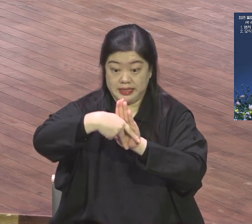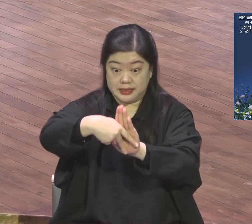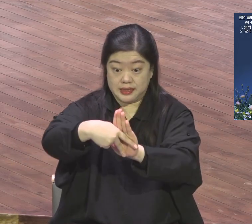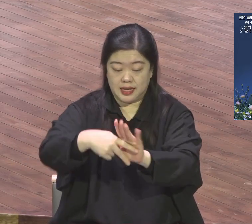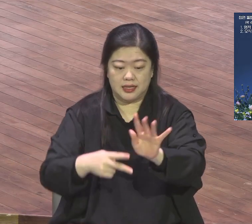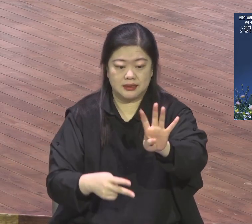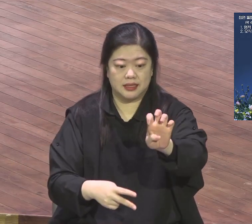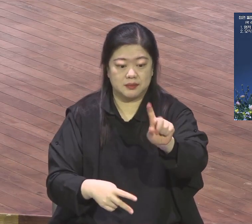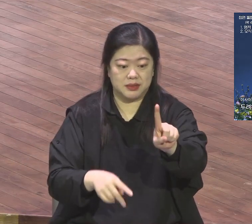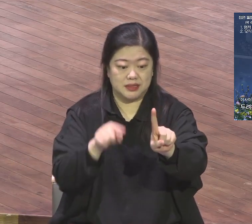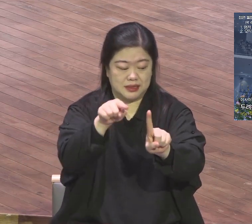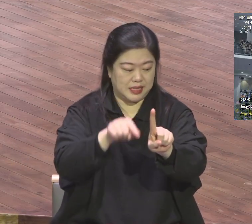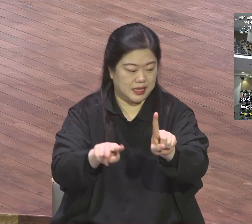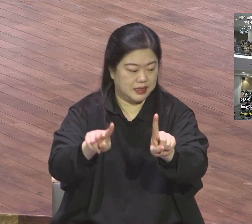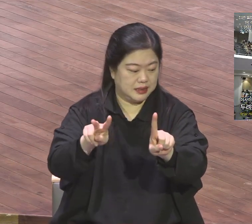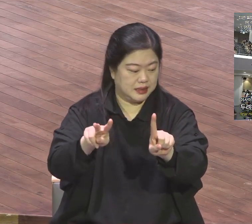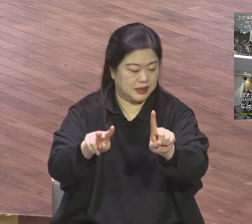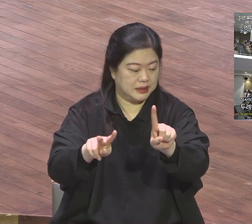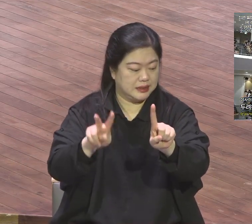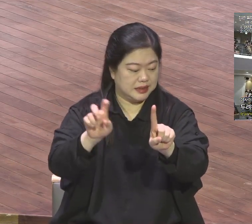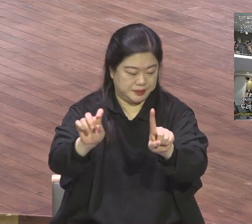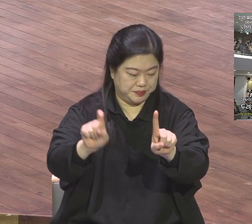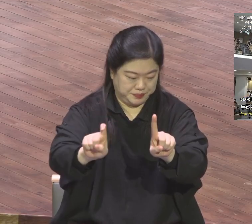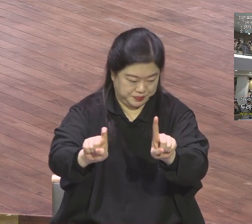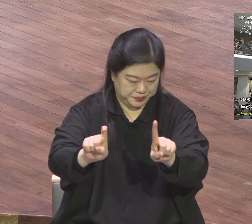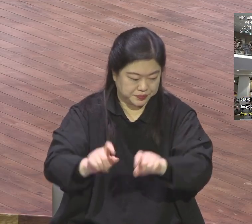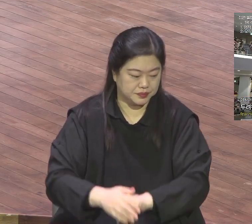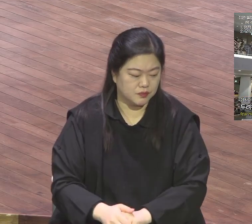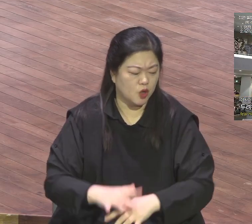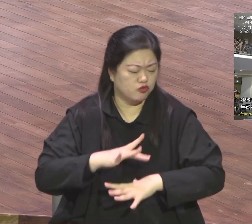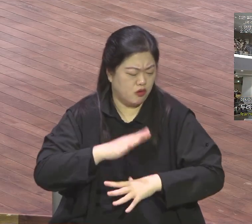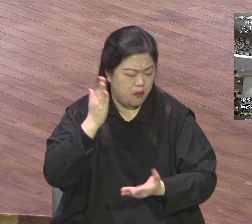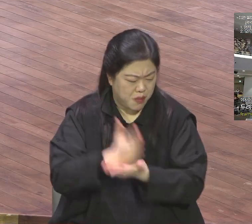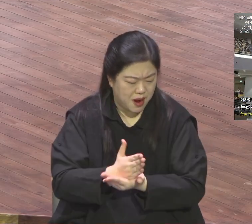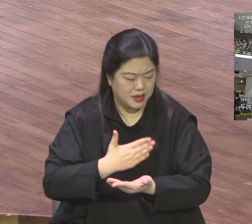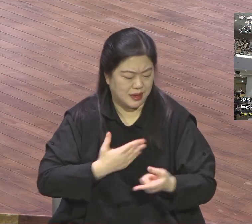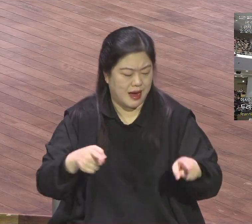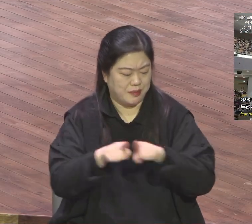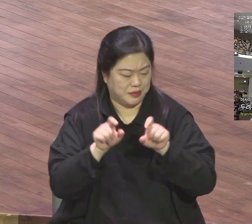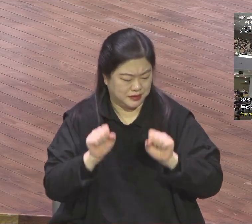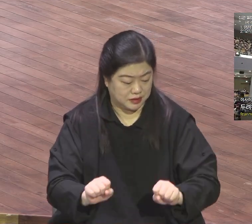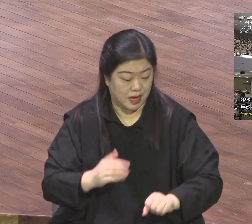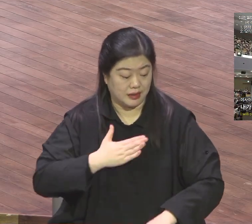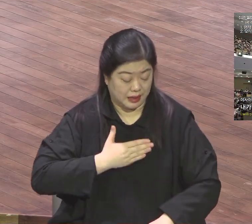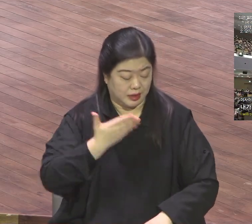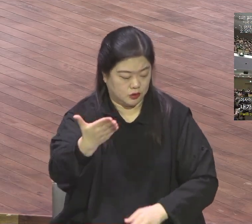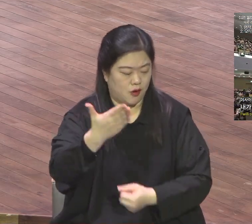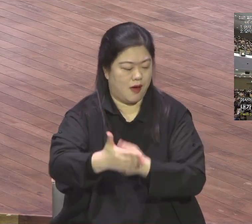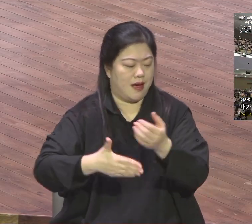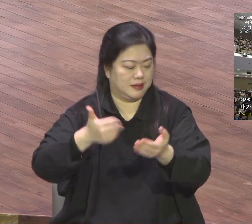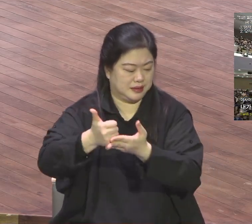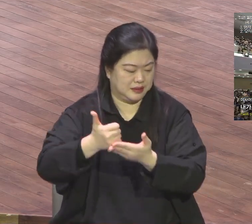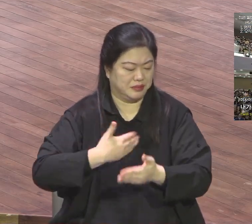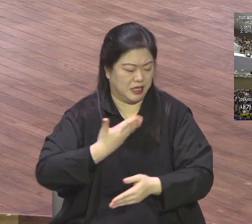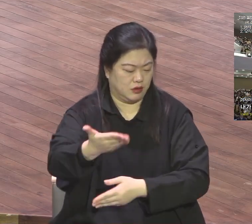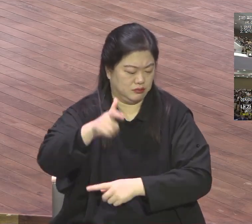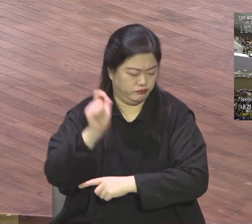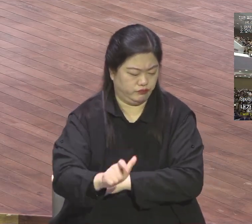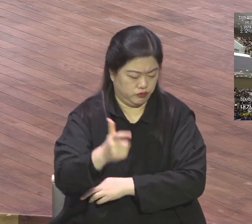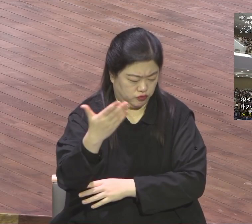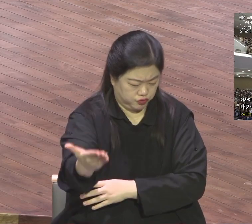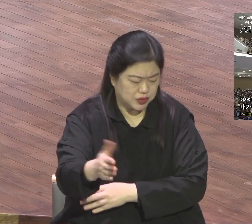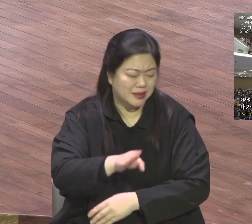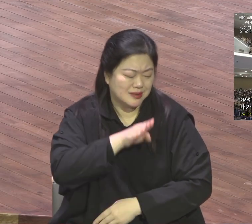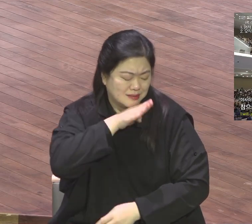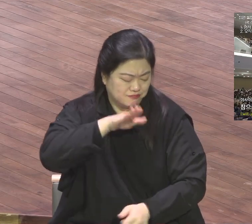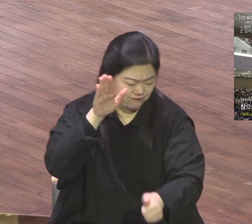뭐라고 말씀하십니까? 두려워하지 말라. 내가 너와 함께함이라. 놀라지 말라. 나는 네 하나님이 됨이라. 내가 너를 구시하리라.